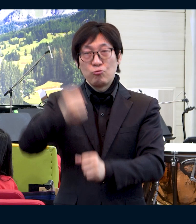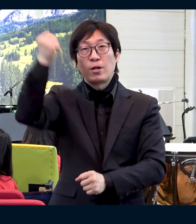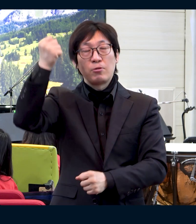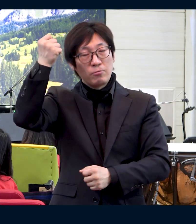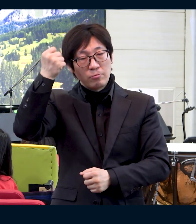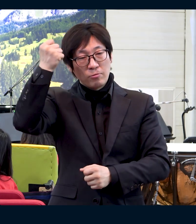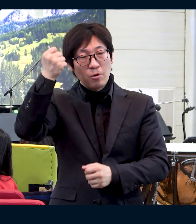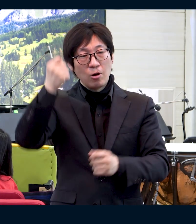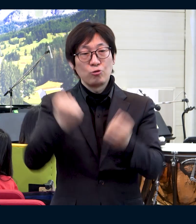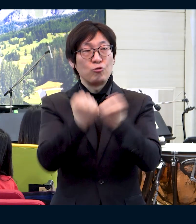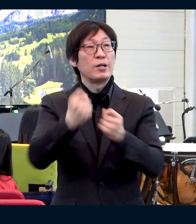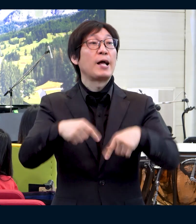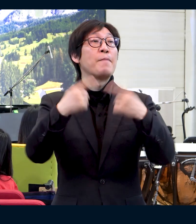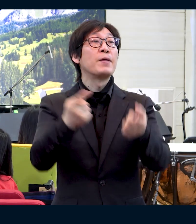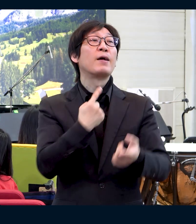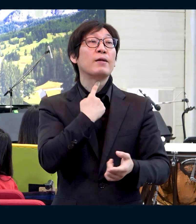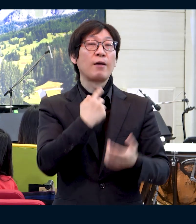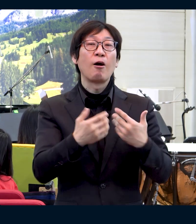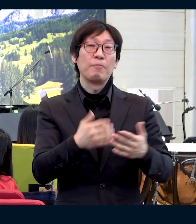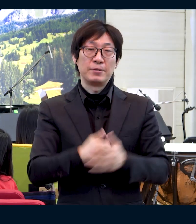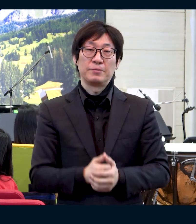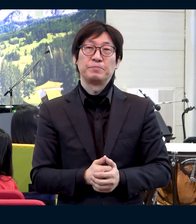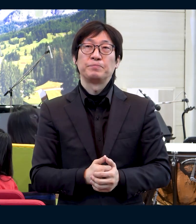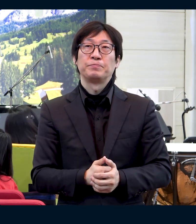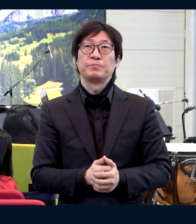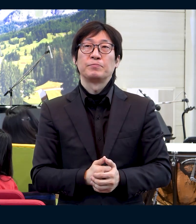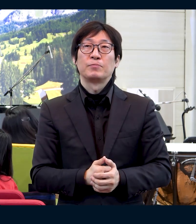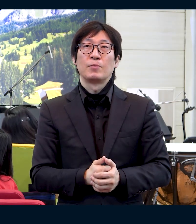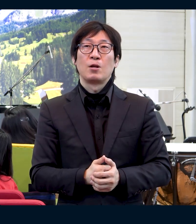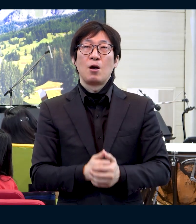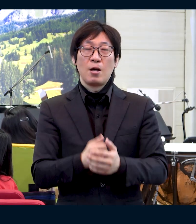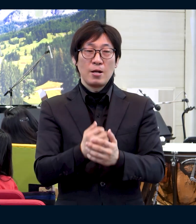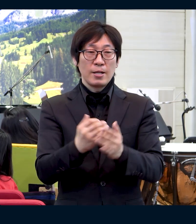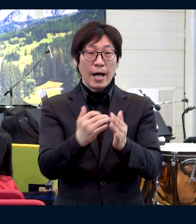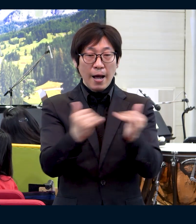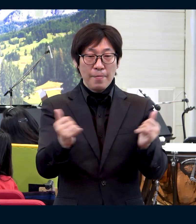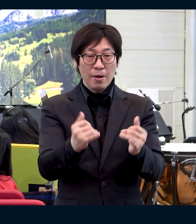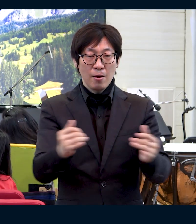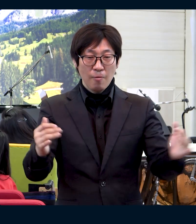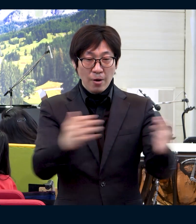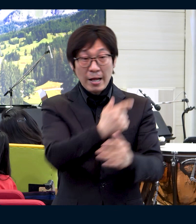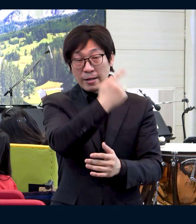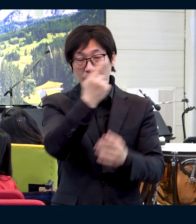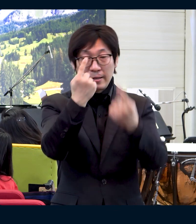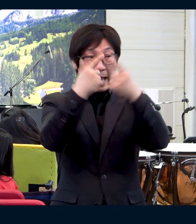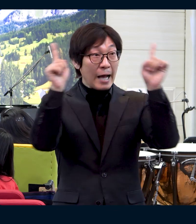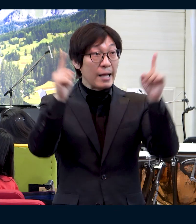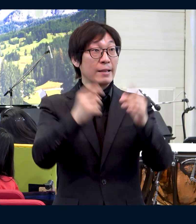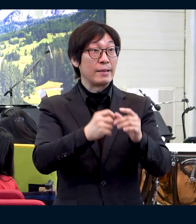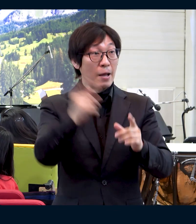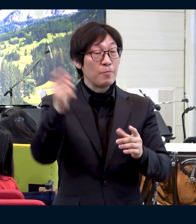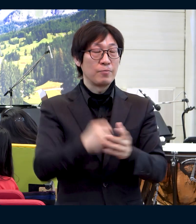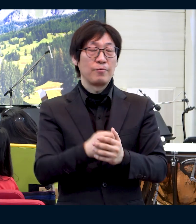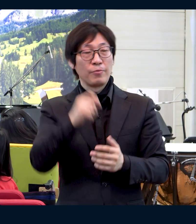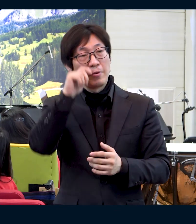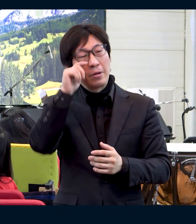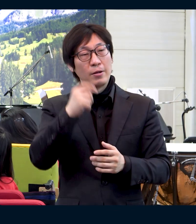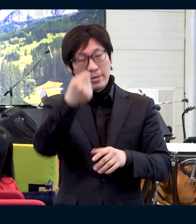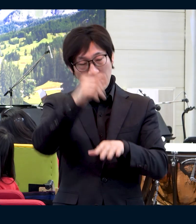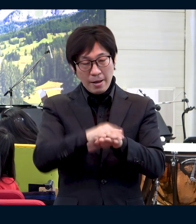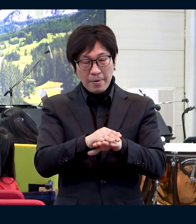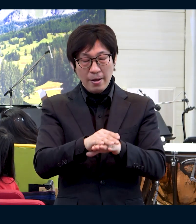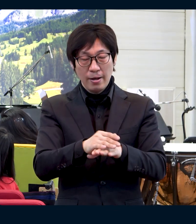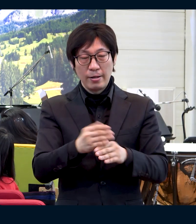쓰고서 집회에 참석했었던 그런 적이 있습니다. 운동장에 가득 메운 대학생들 틈에 끼어서 저도 예배를 드리면서